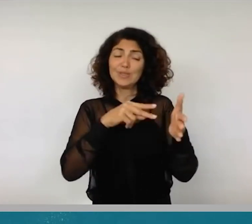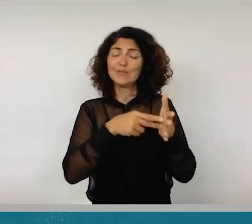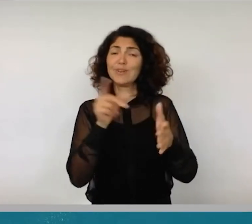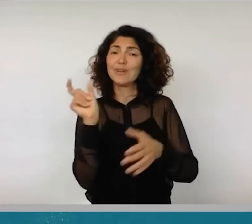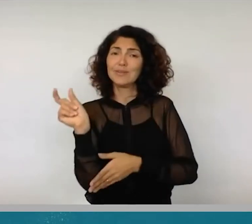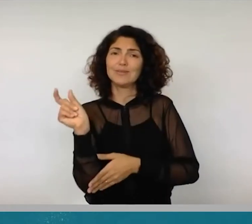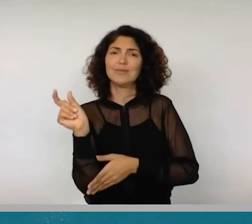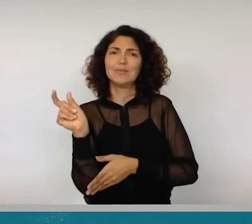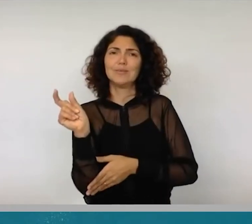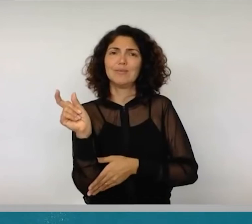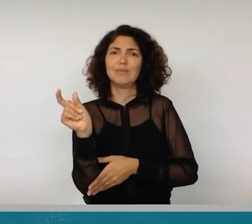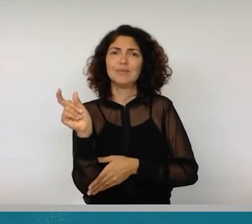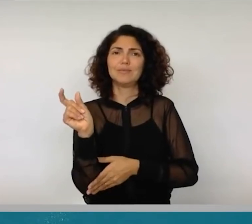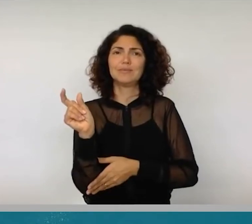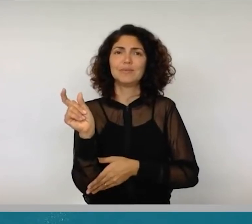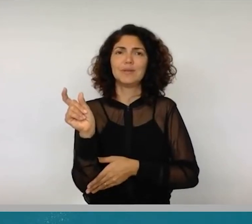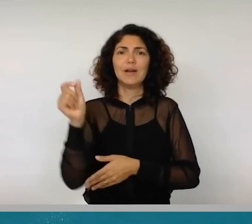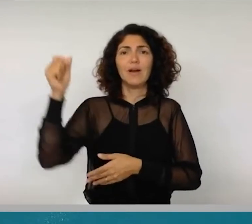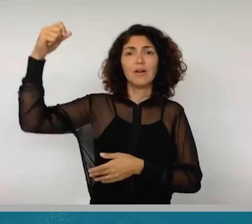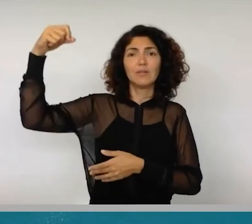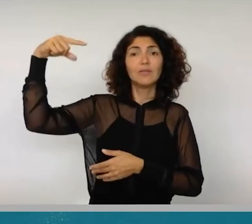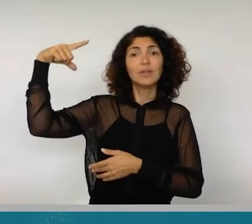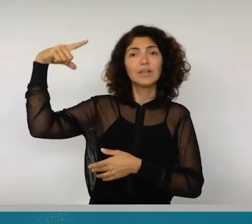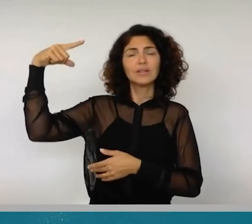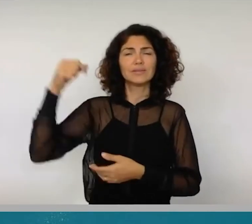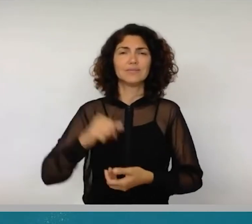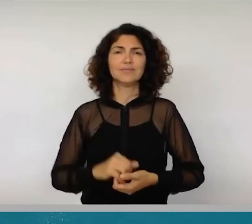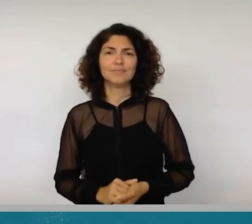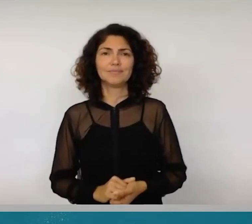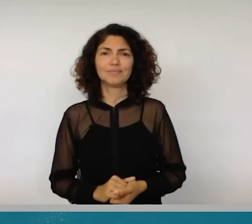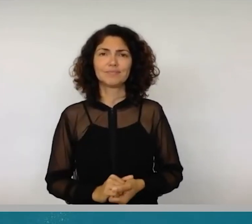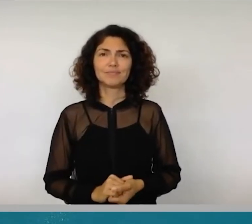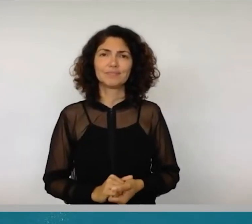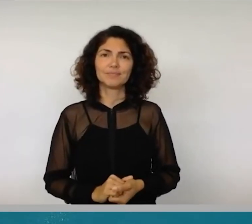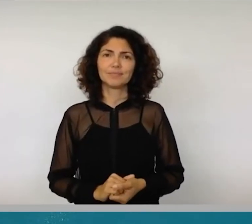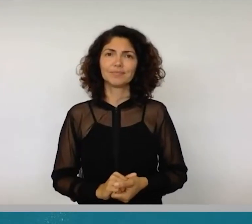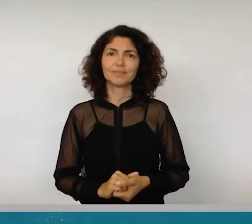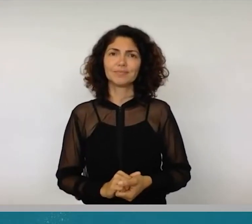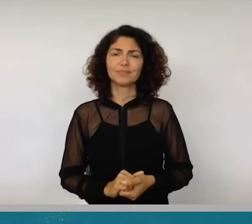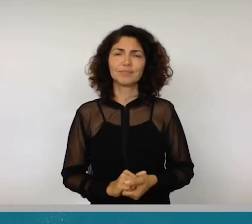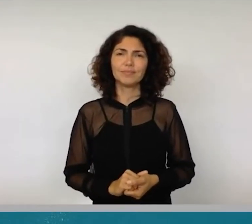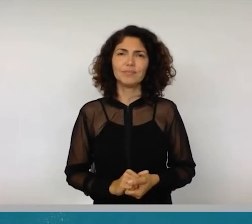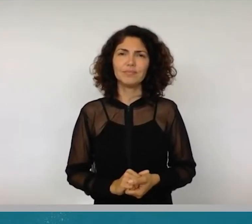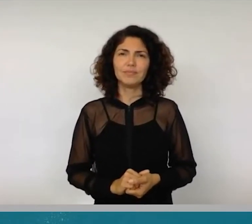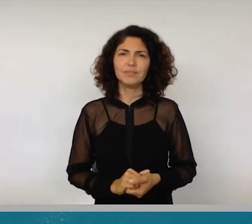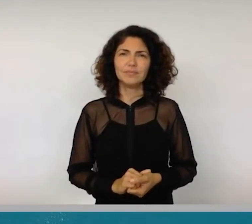uma lida, né, em alguns versículos, eu passei a entender, né, porque ele fala assim,